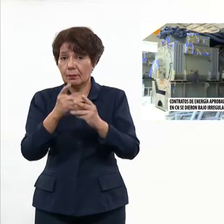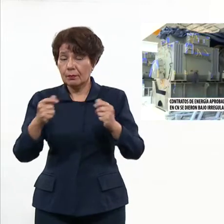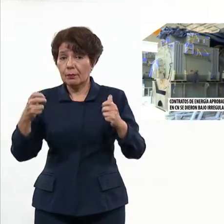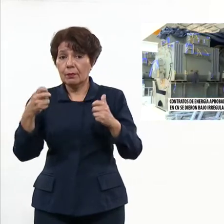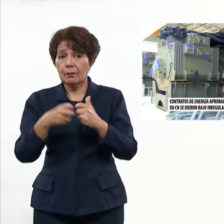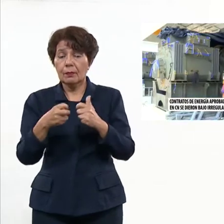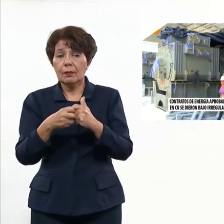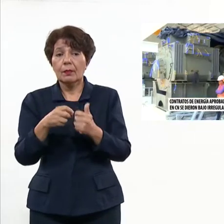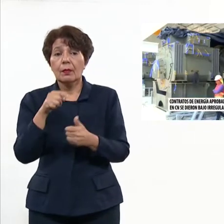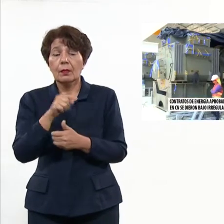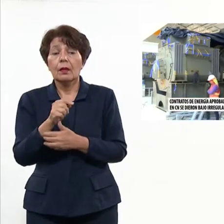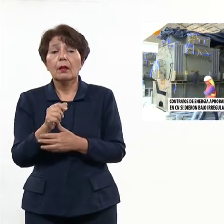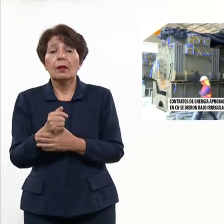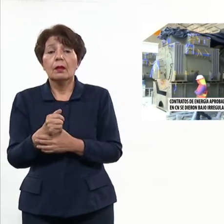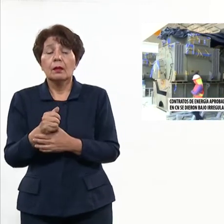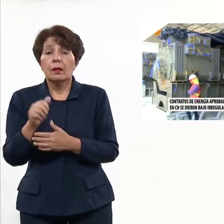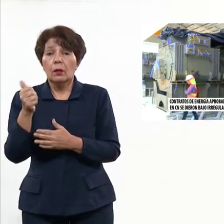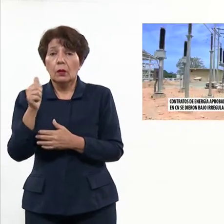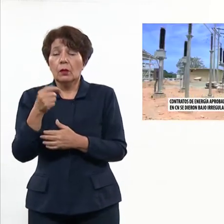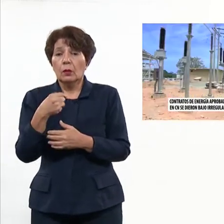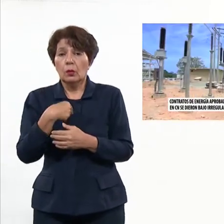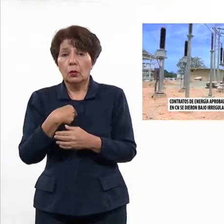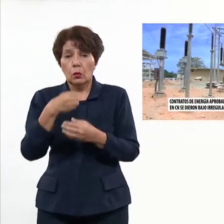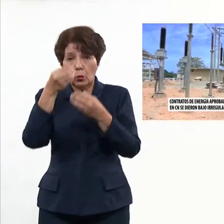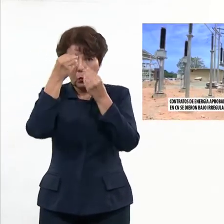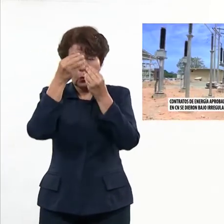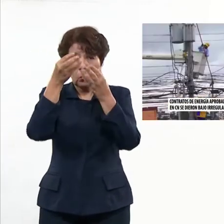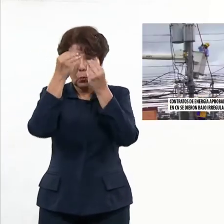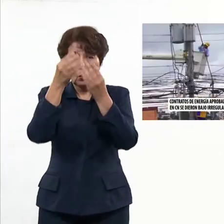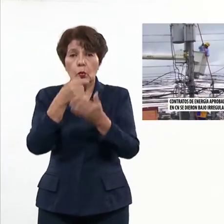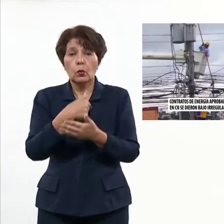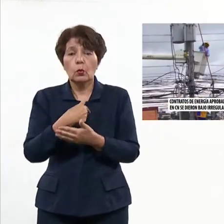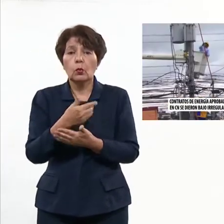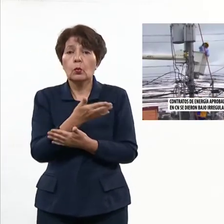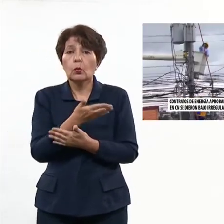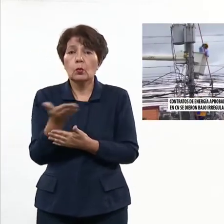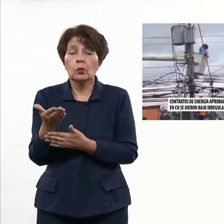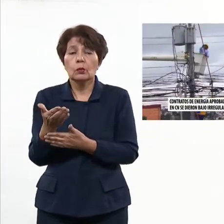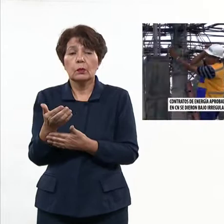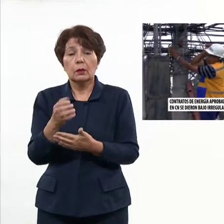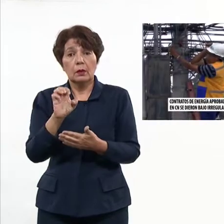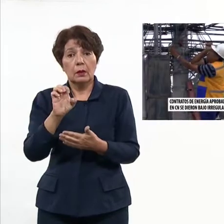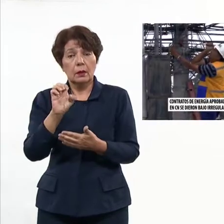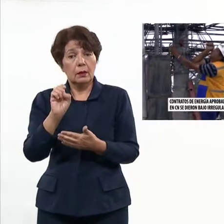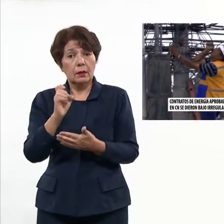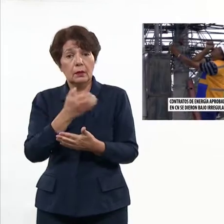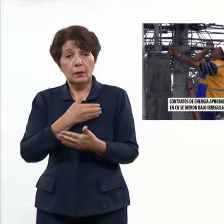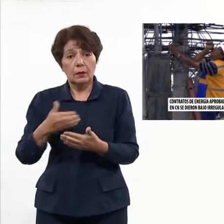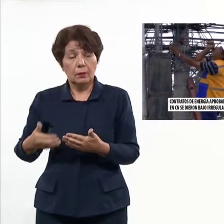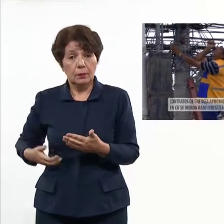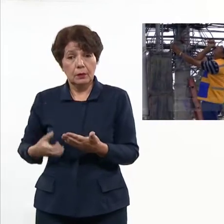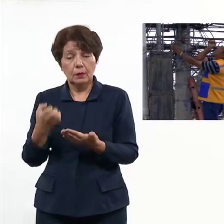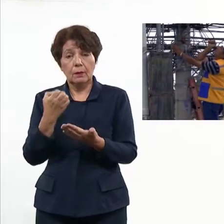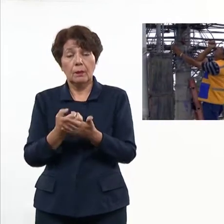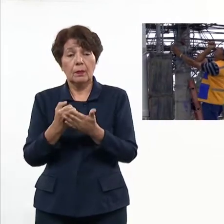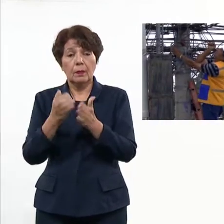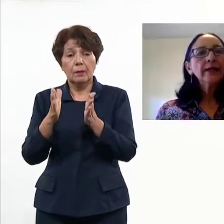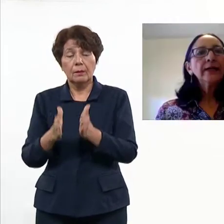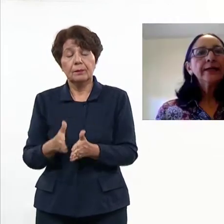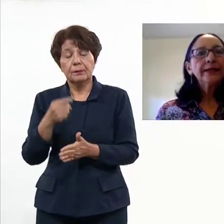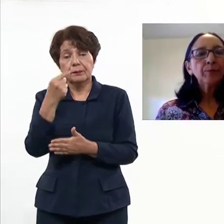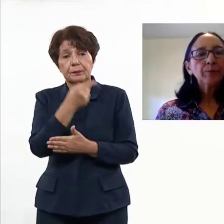del litoral atlántico contemplen irregularidades advierte el ex presidente del colegio hondureño de economistas liliana